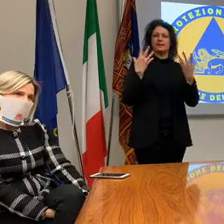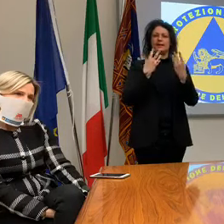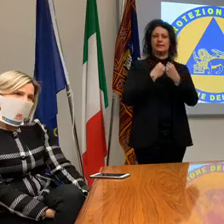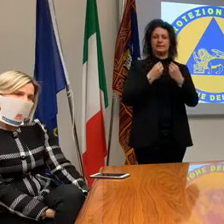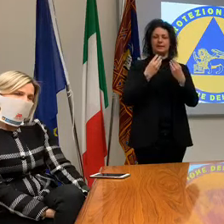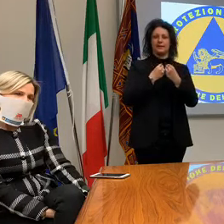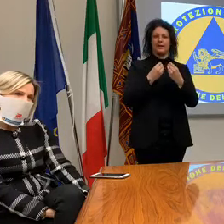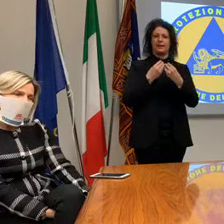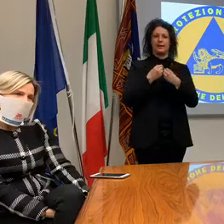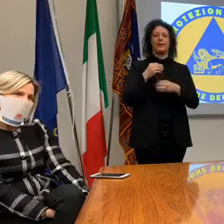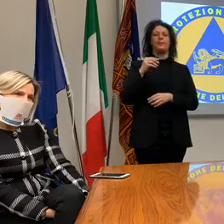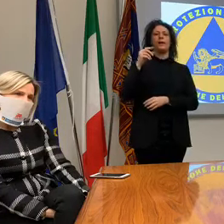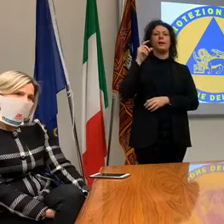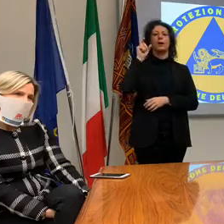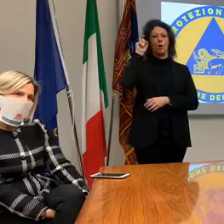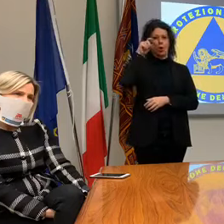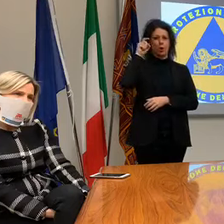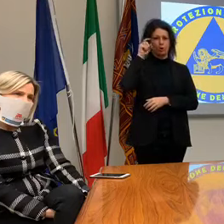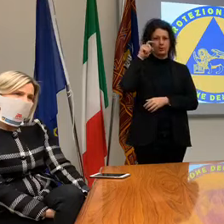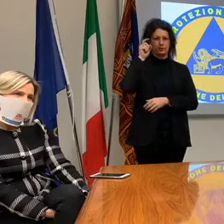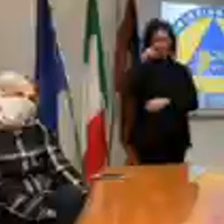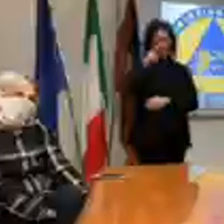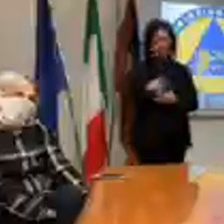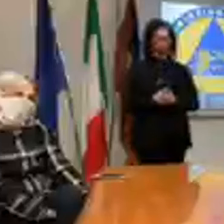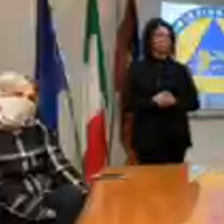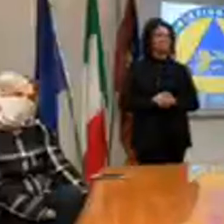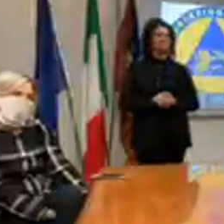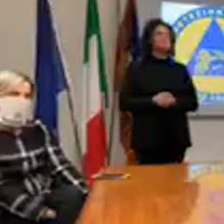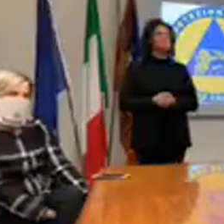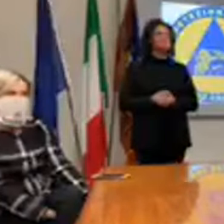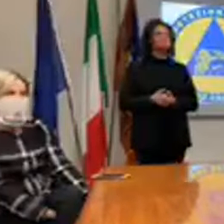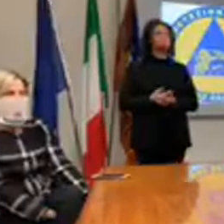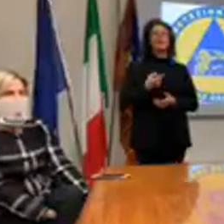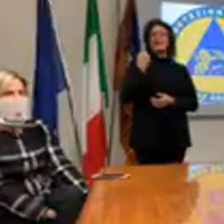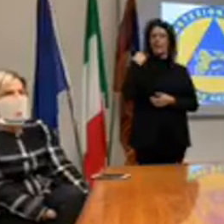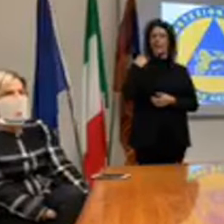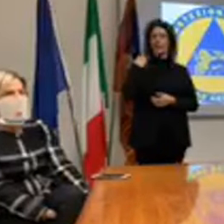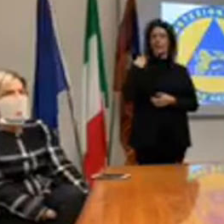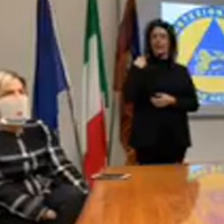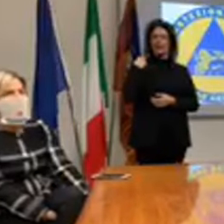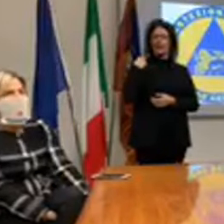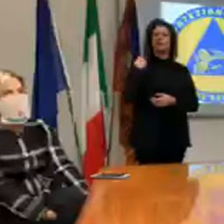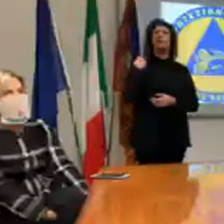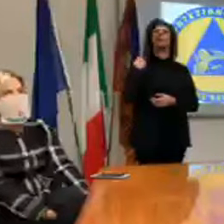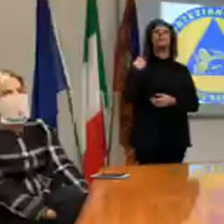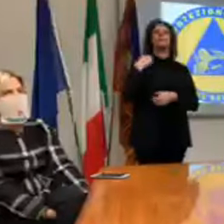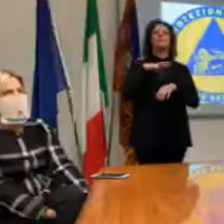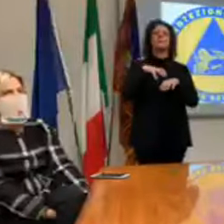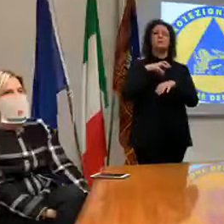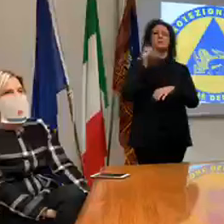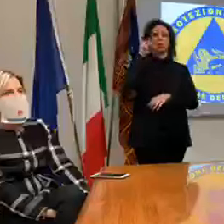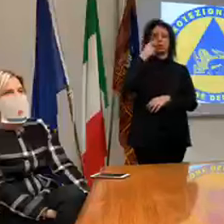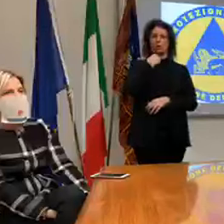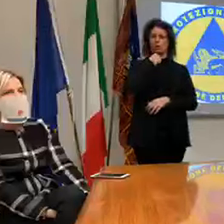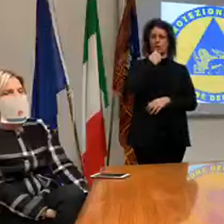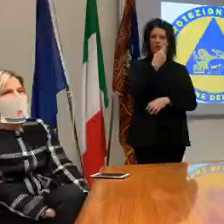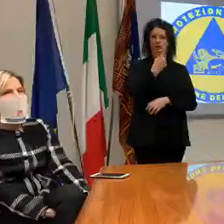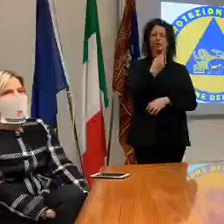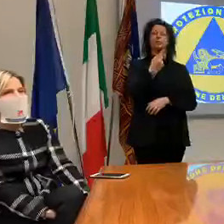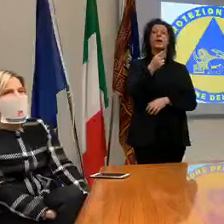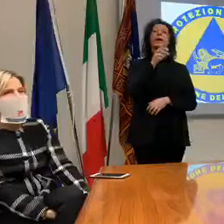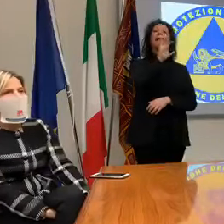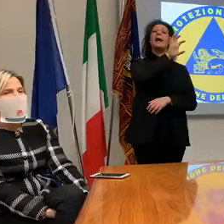confermato che le regioni possono se lo credono, varare delle